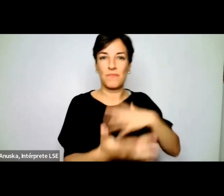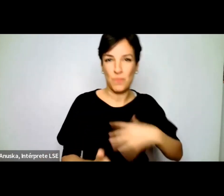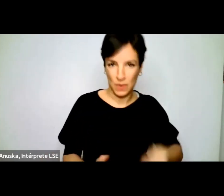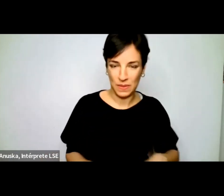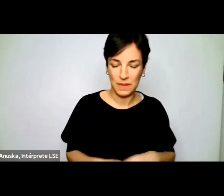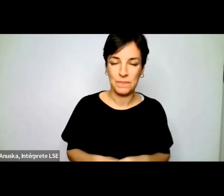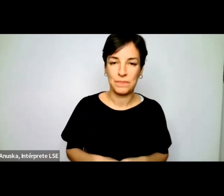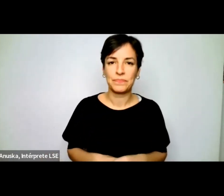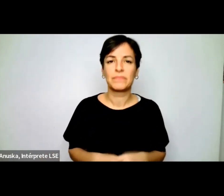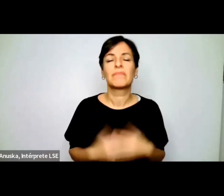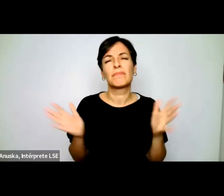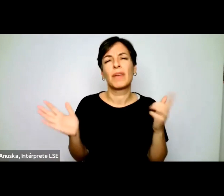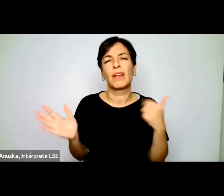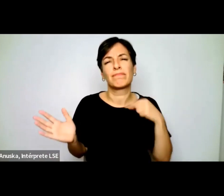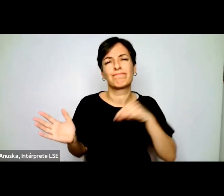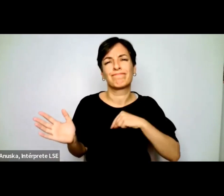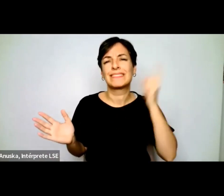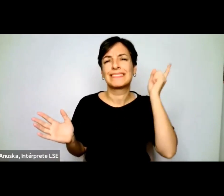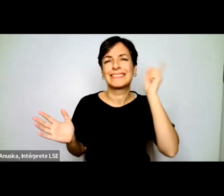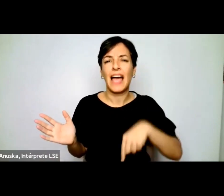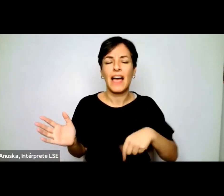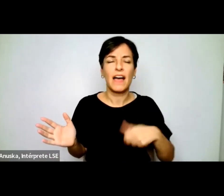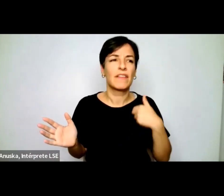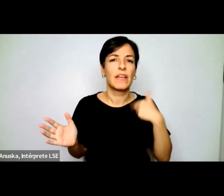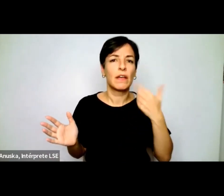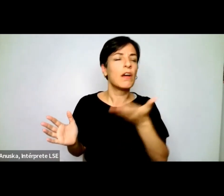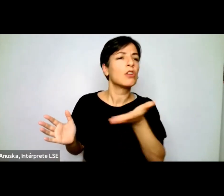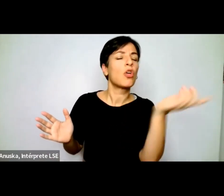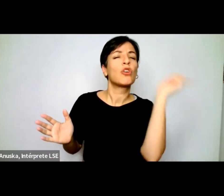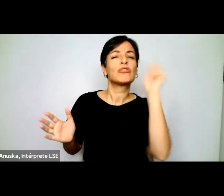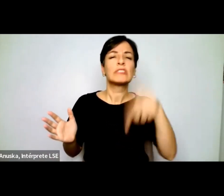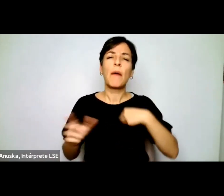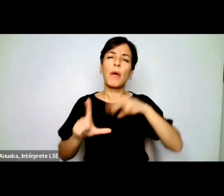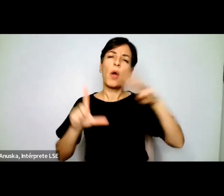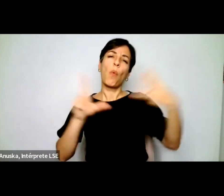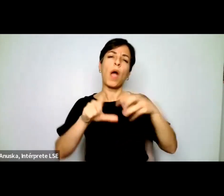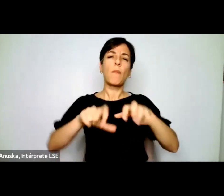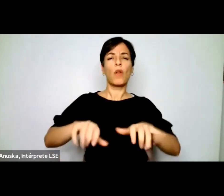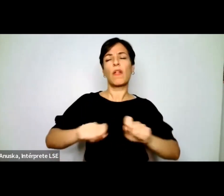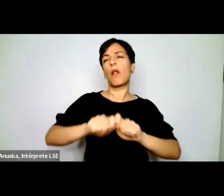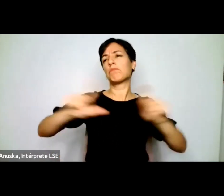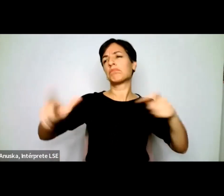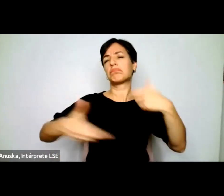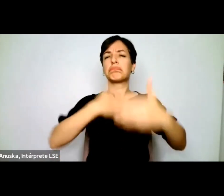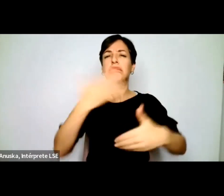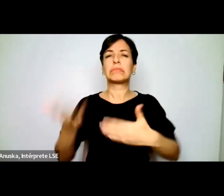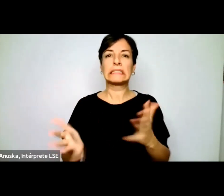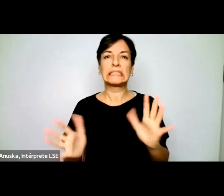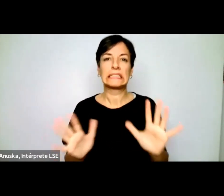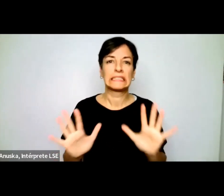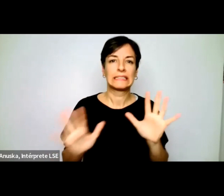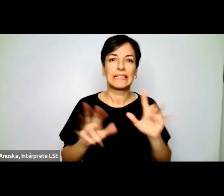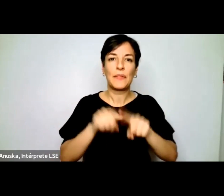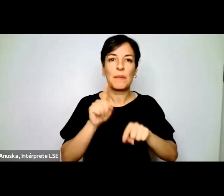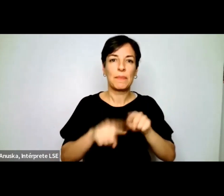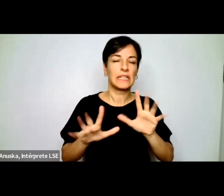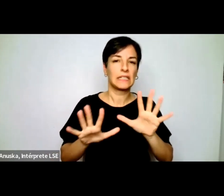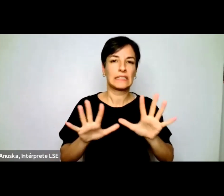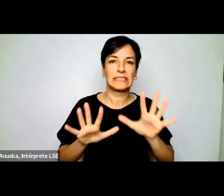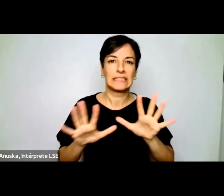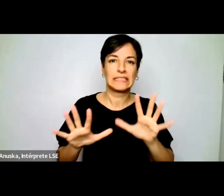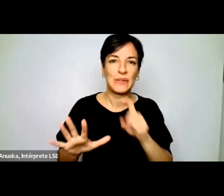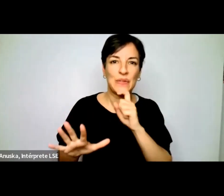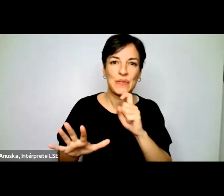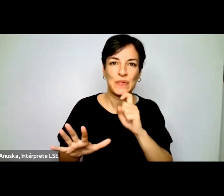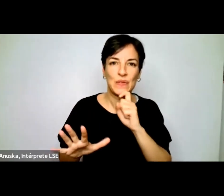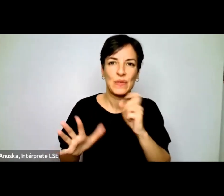somos conscientes de que no todo el mundo pues, sabe entrar en un ordenador o le puede resultar un poco complicado pues, manejarse